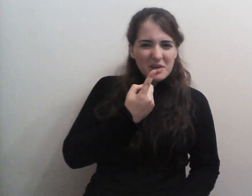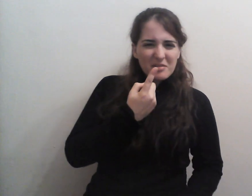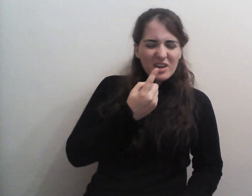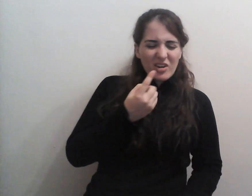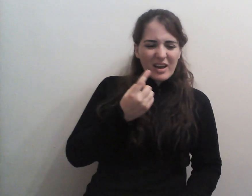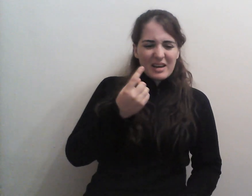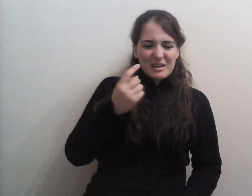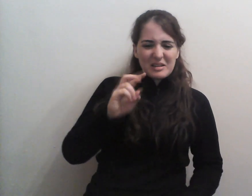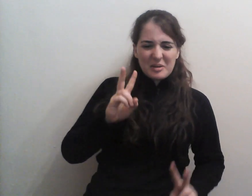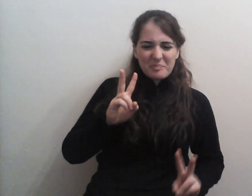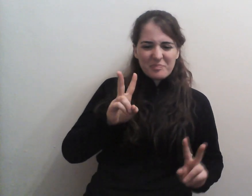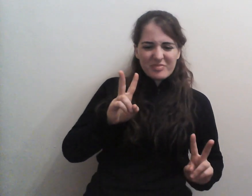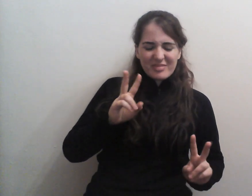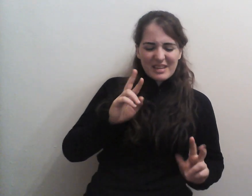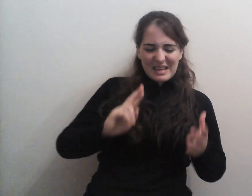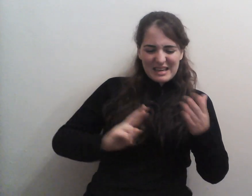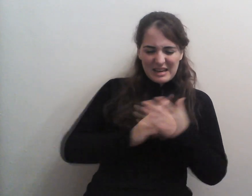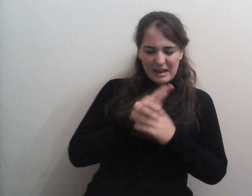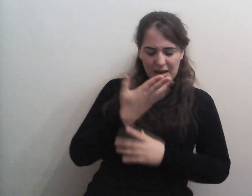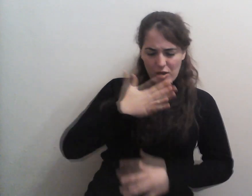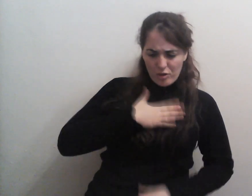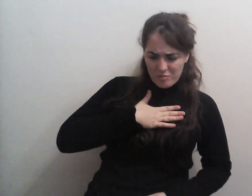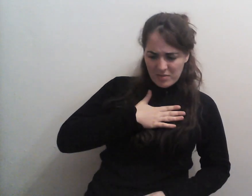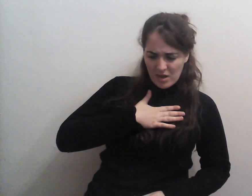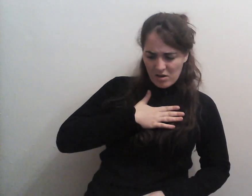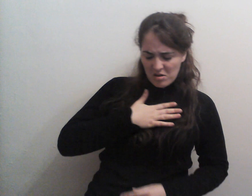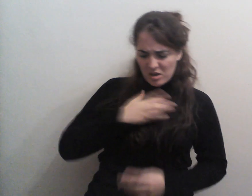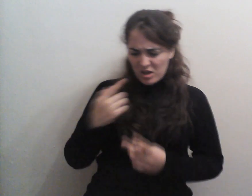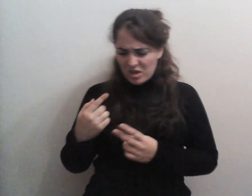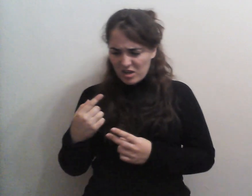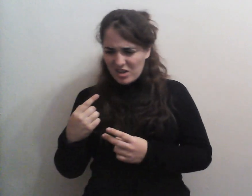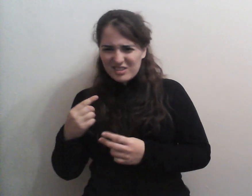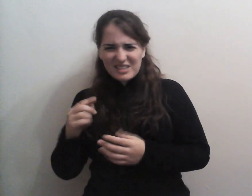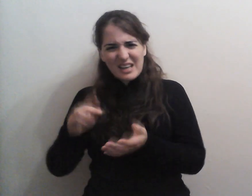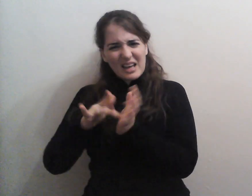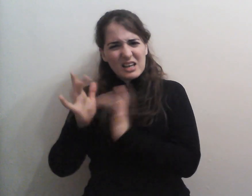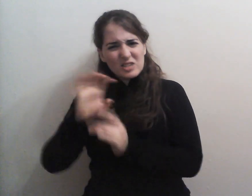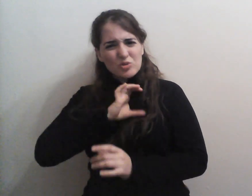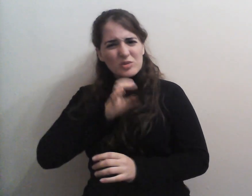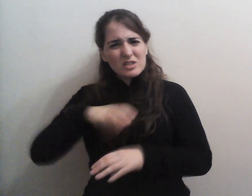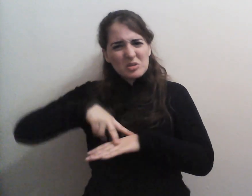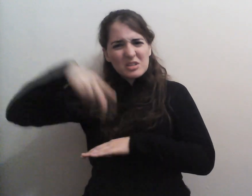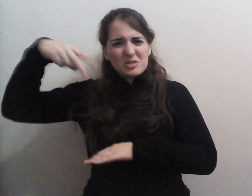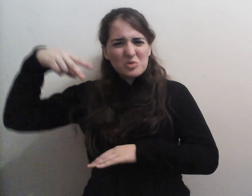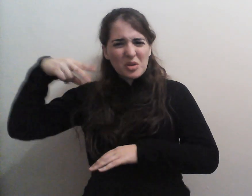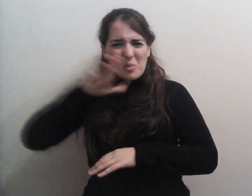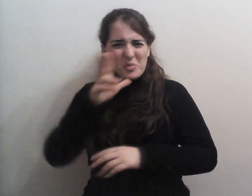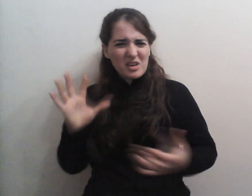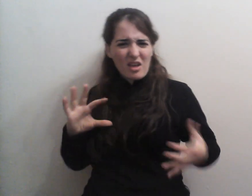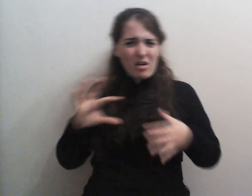regeneración nuestra. ¿Qué tiene que ver la resurrección de Cristo con nuestra regeneración? Porque